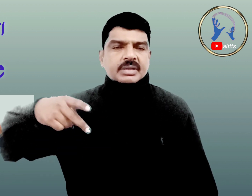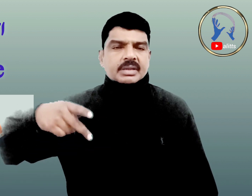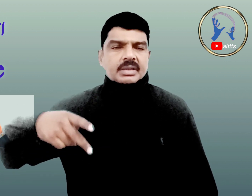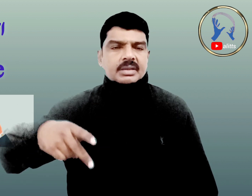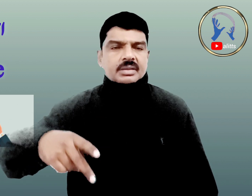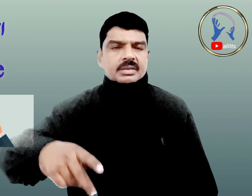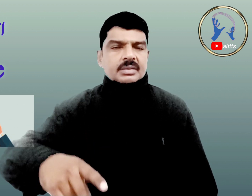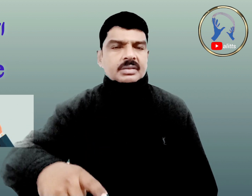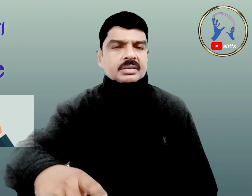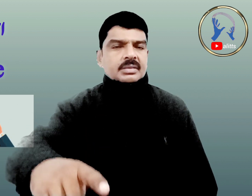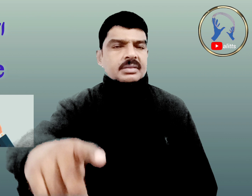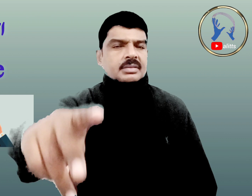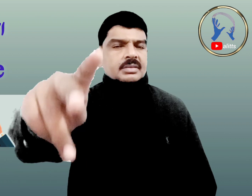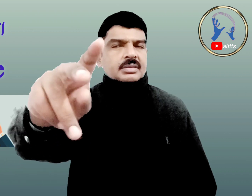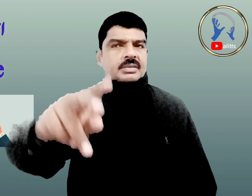इस्तेमाल,